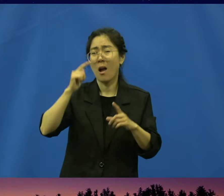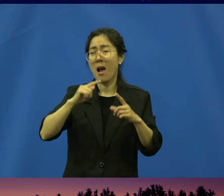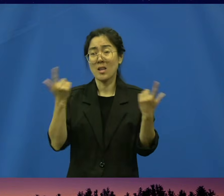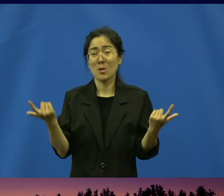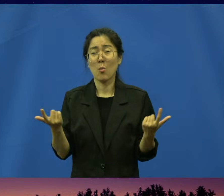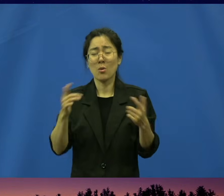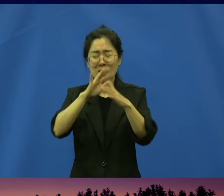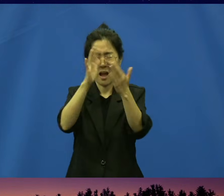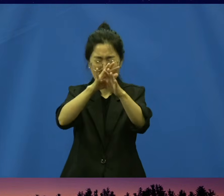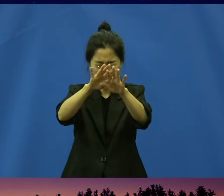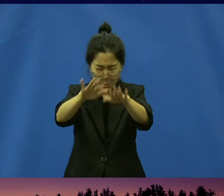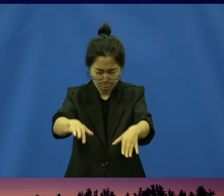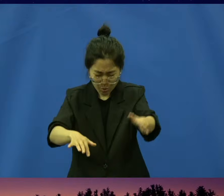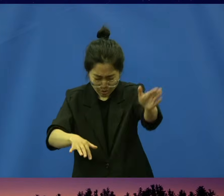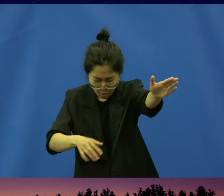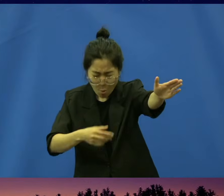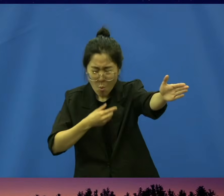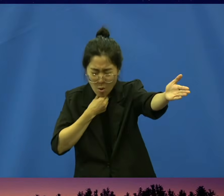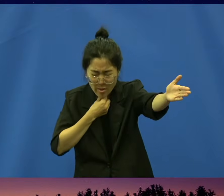하는 것입니다.